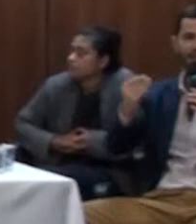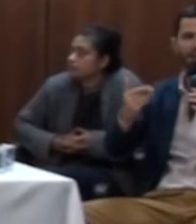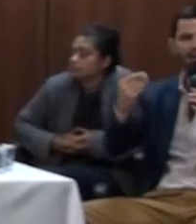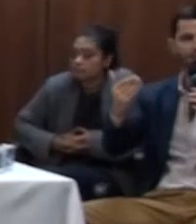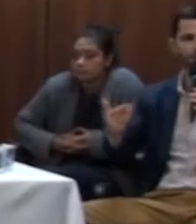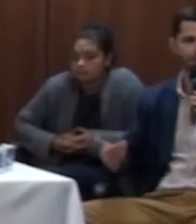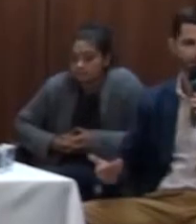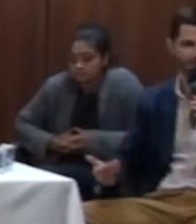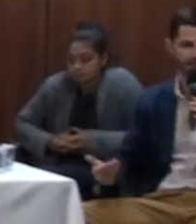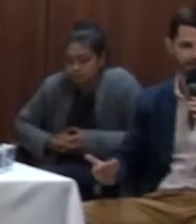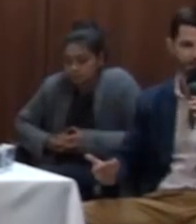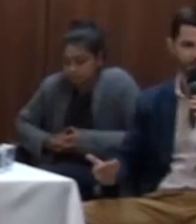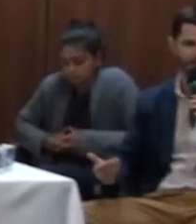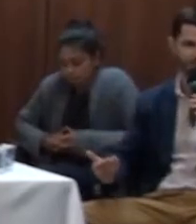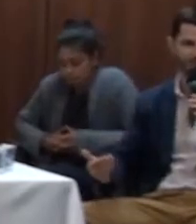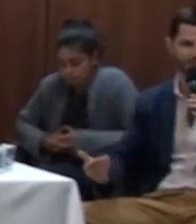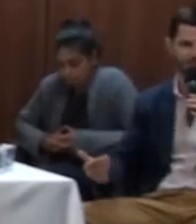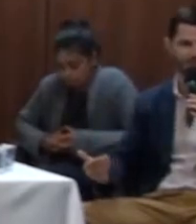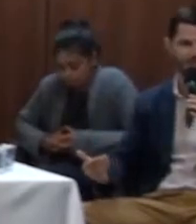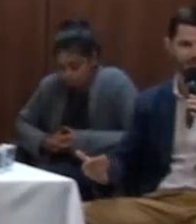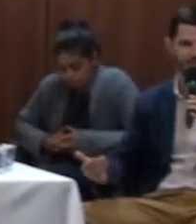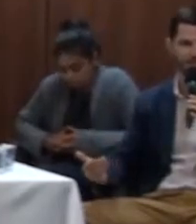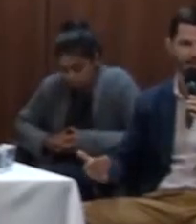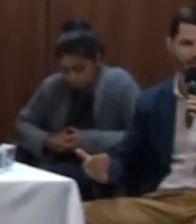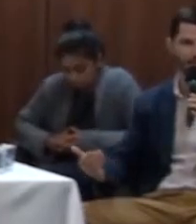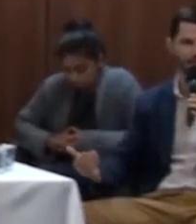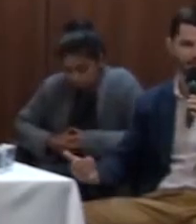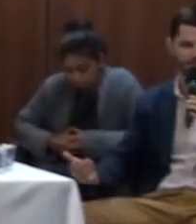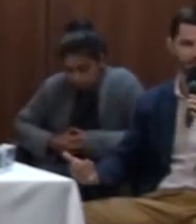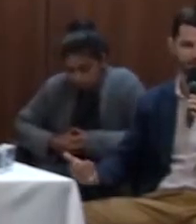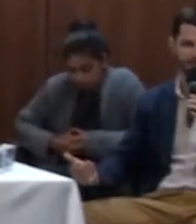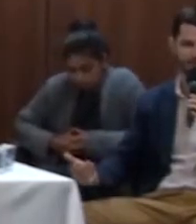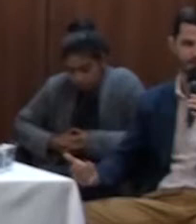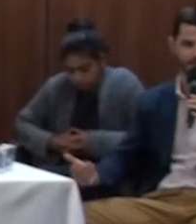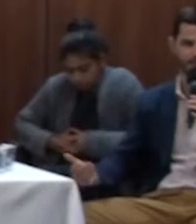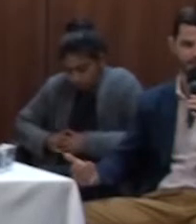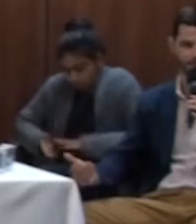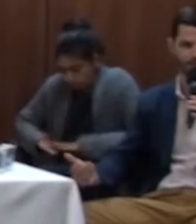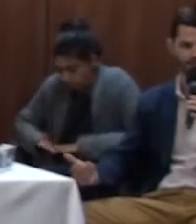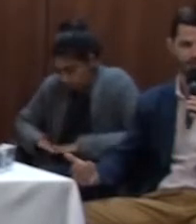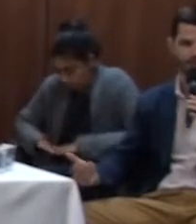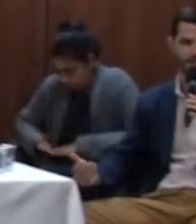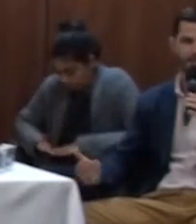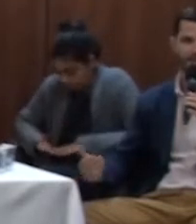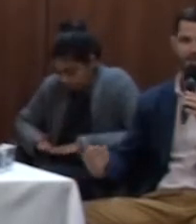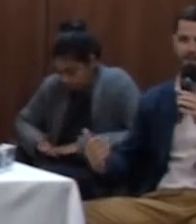de quem é a responsabilidade relativa à implementação do processo transexualizador.